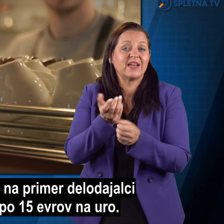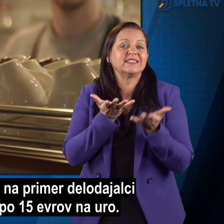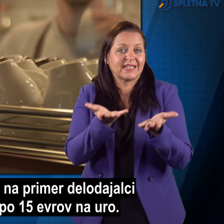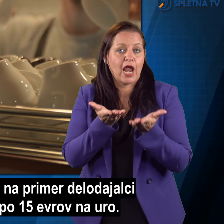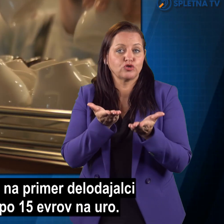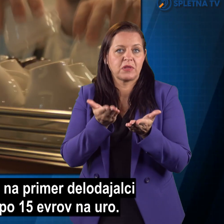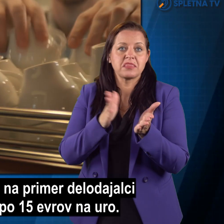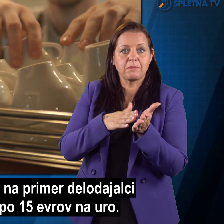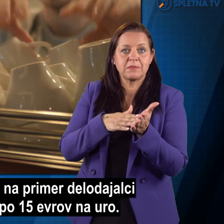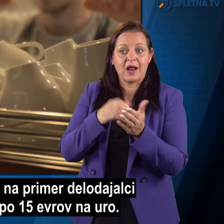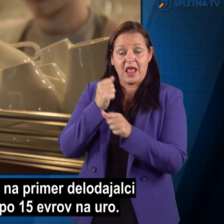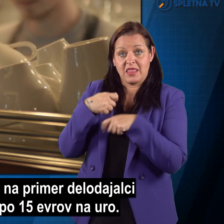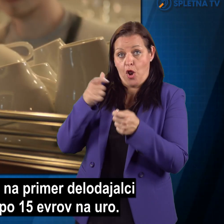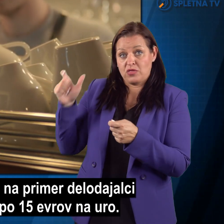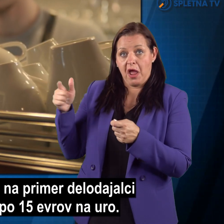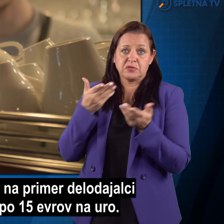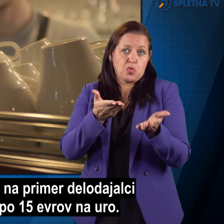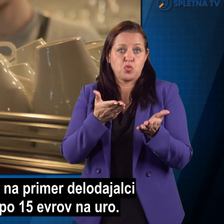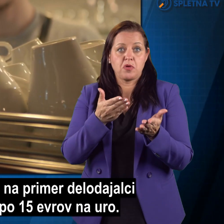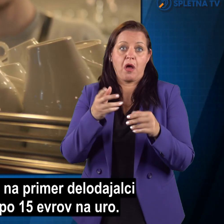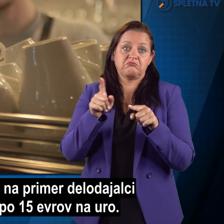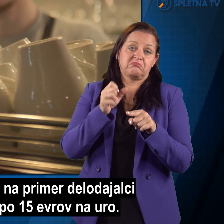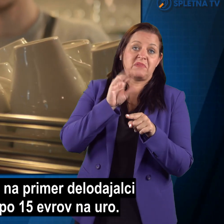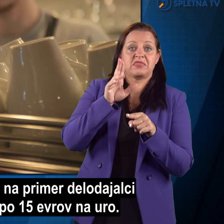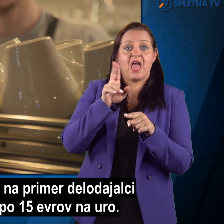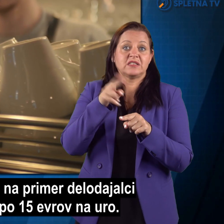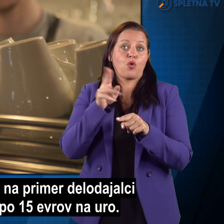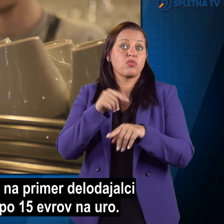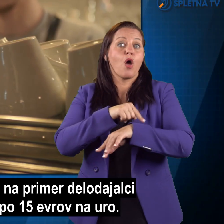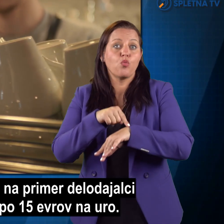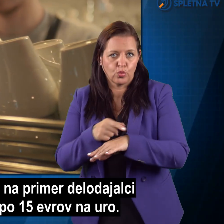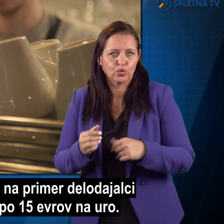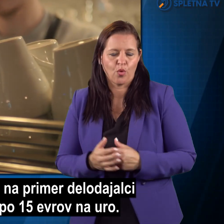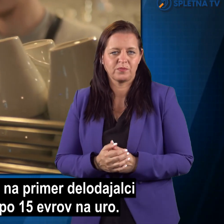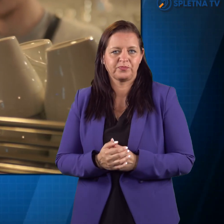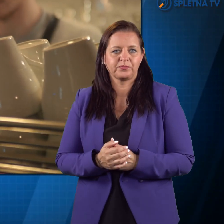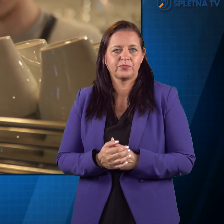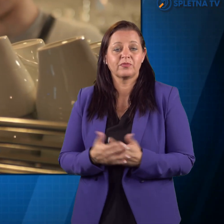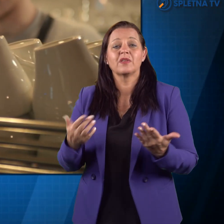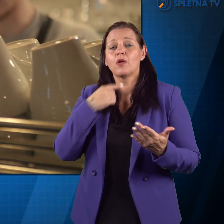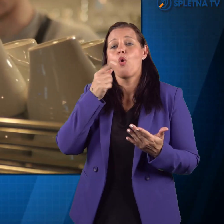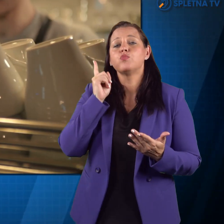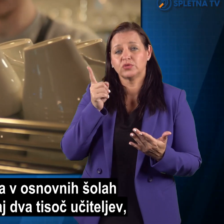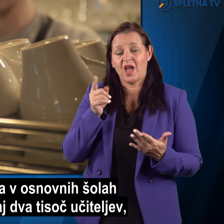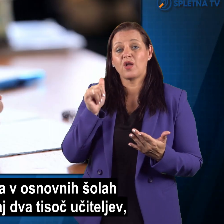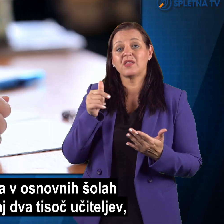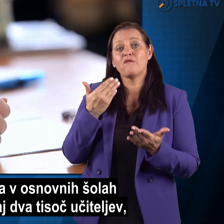Za delo v strežbi, na primer, delodajalci ponujajo tudi po 15 evrov na uro.